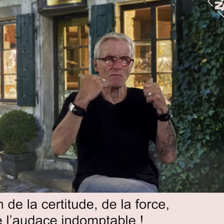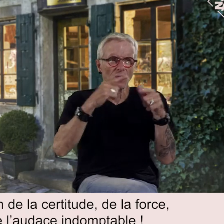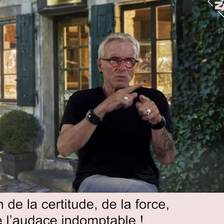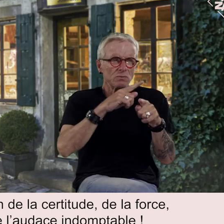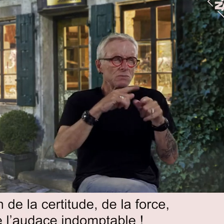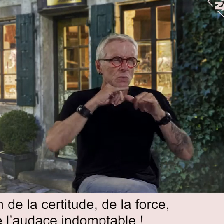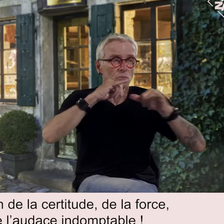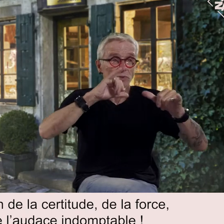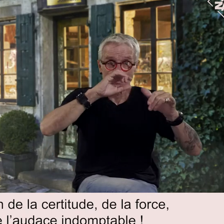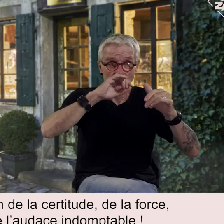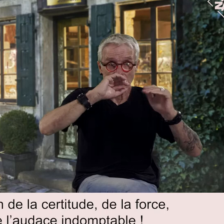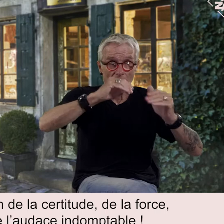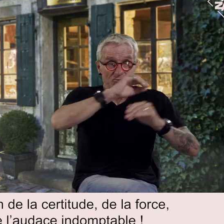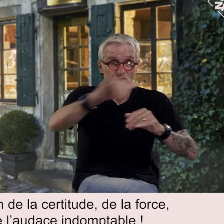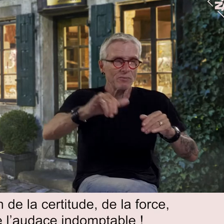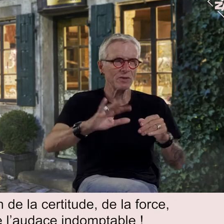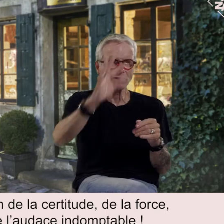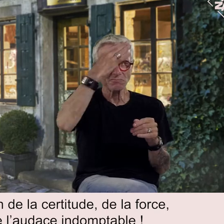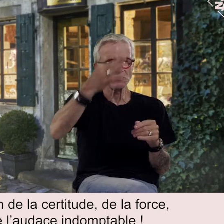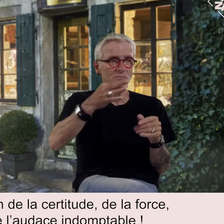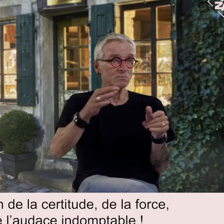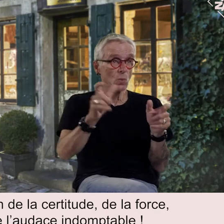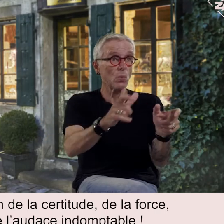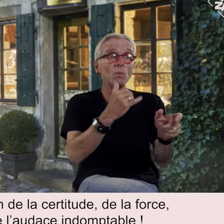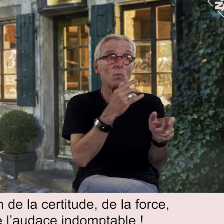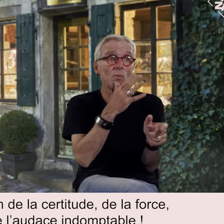puissance illimitée, de l'audace indomptable.